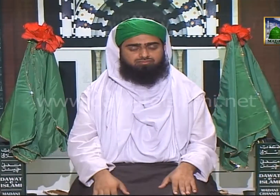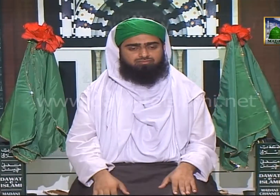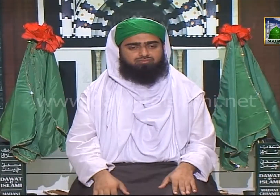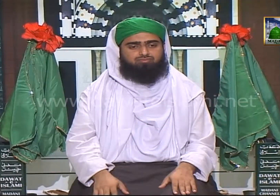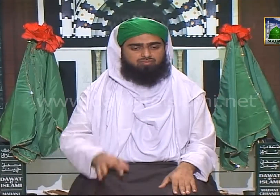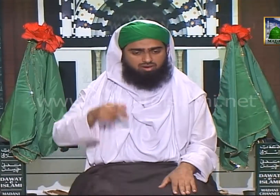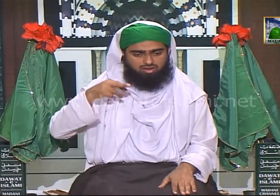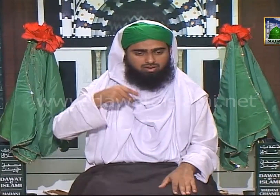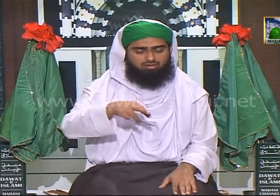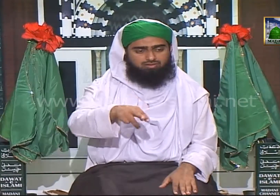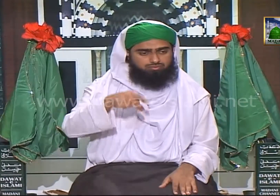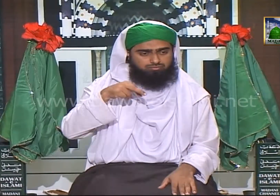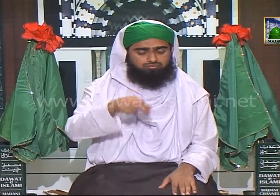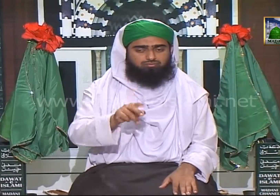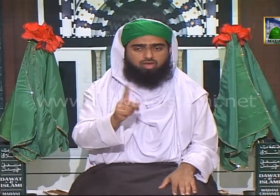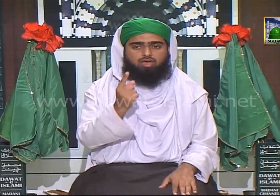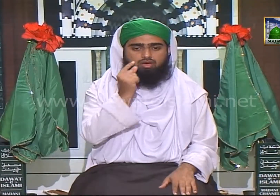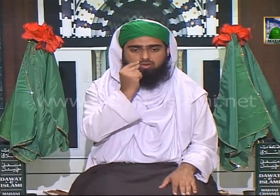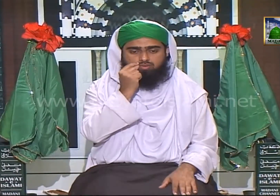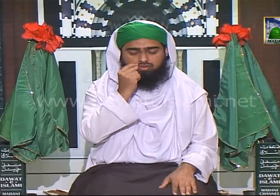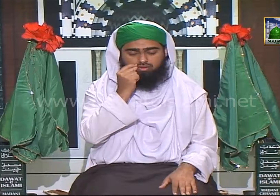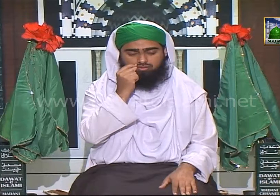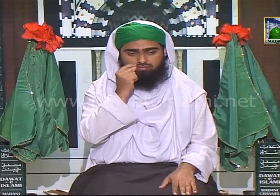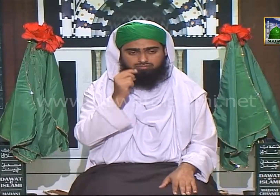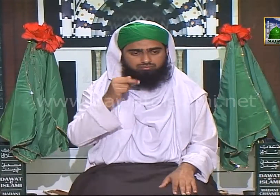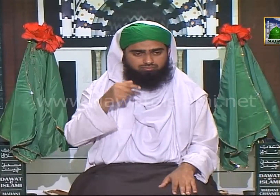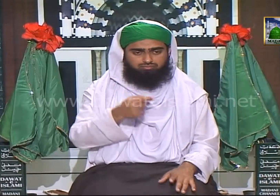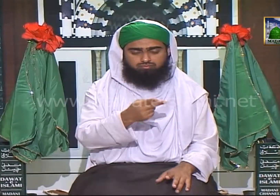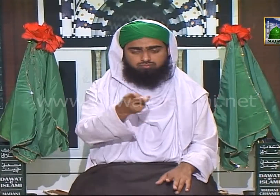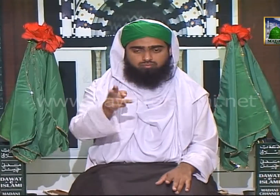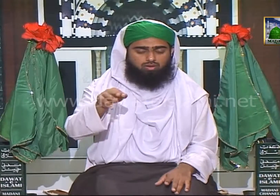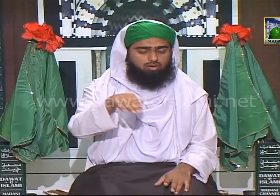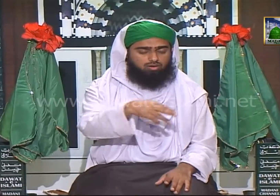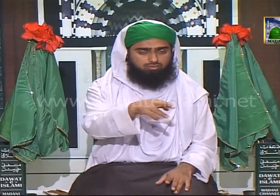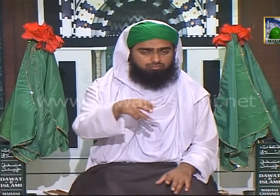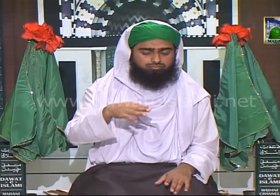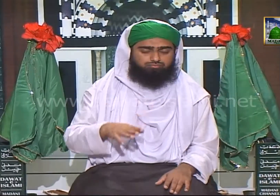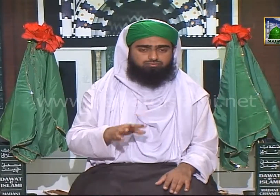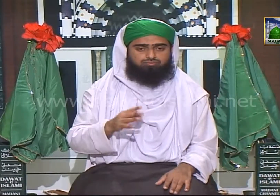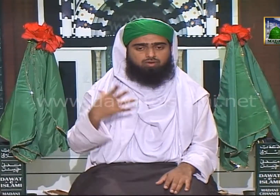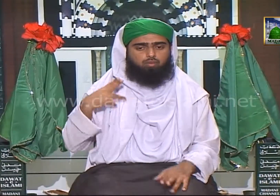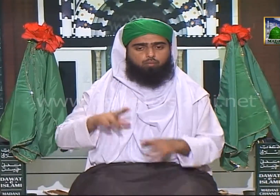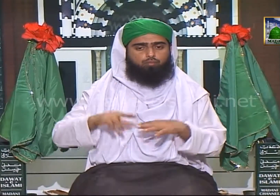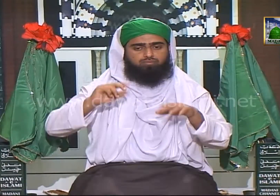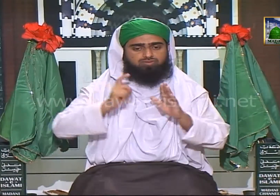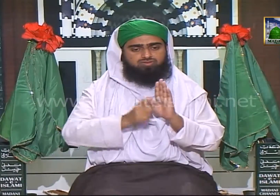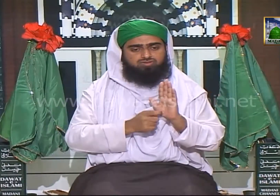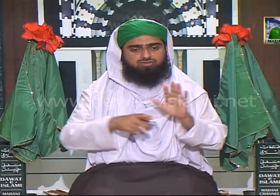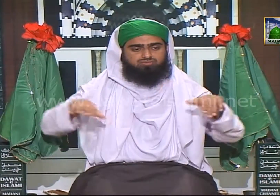کہ ایک انسانی شکل میں سیدنا جبریل علیہ السلام مل گئے, دعا سلام کی اور پوچھا کہ داؤد کے بارے میں